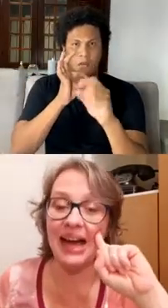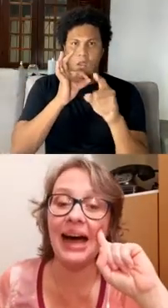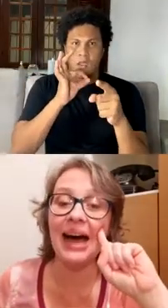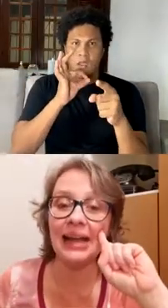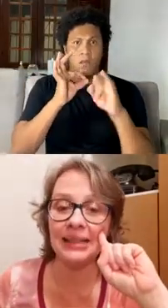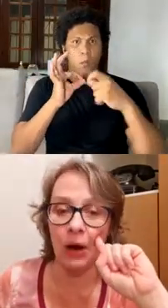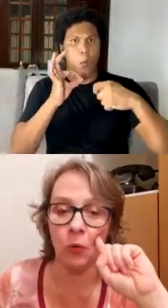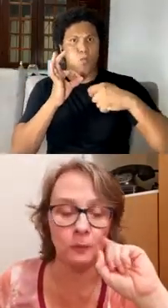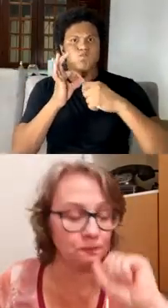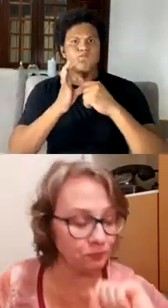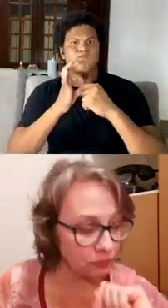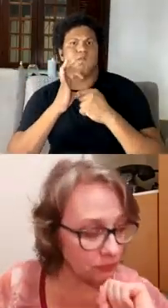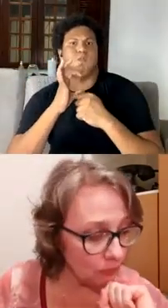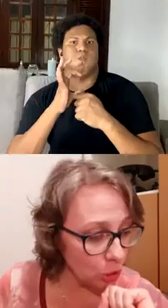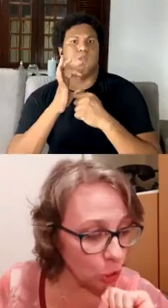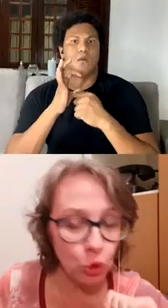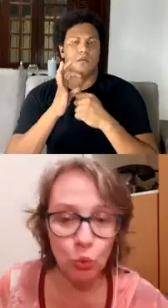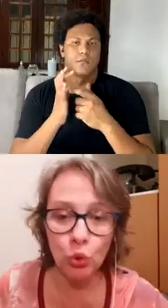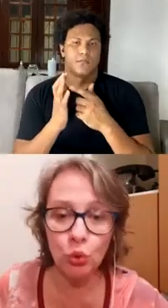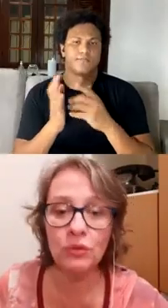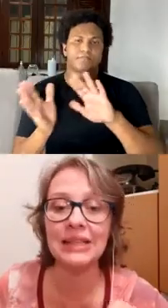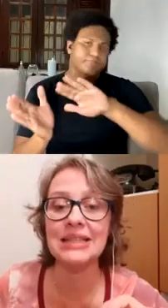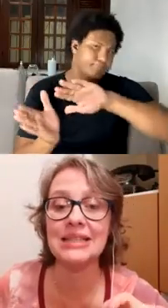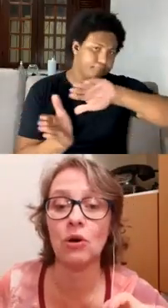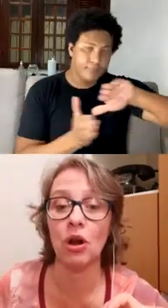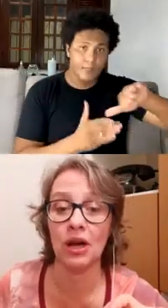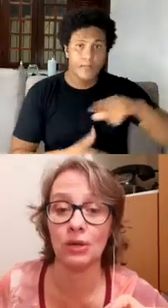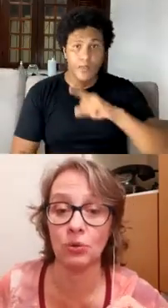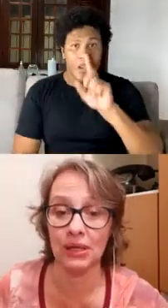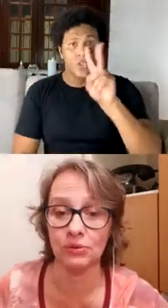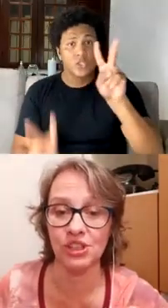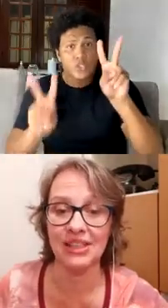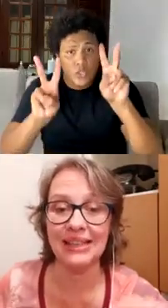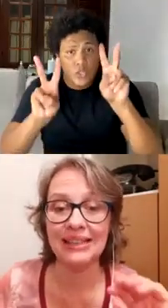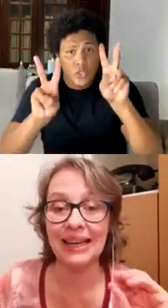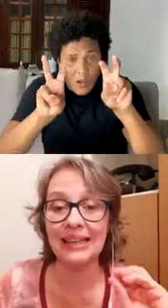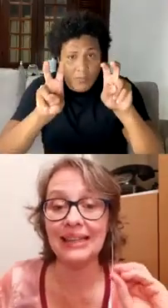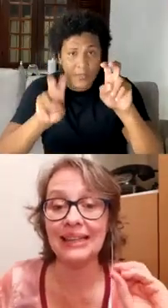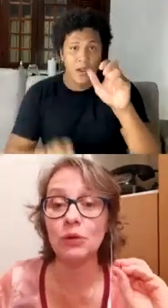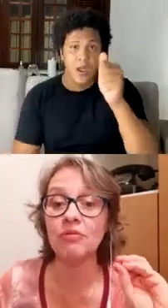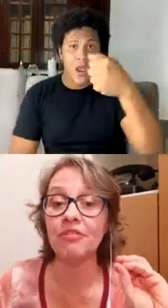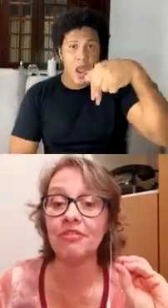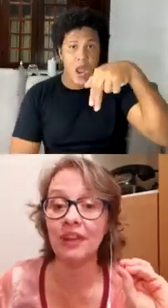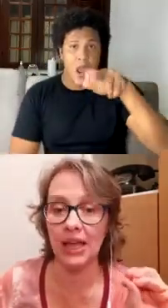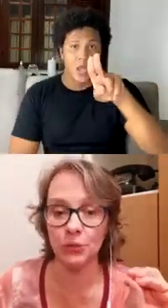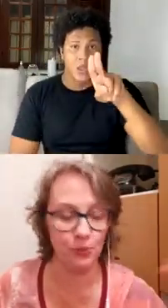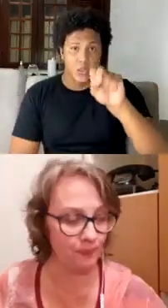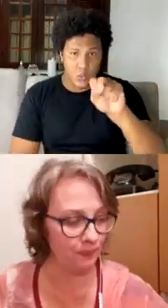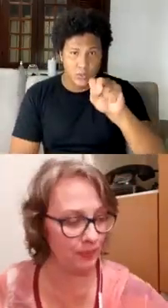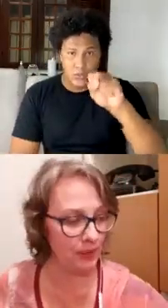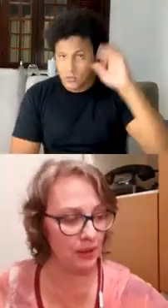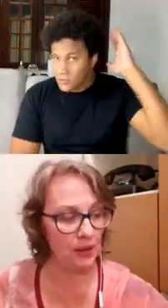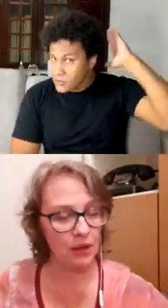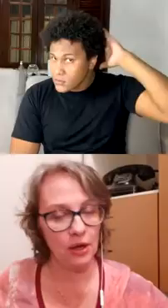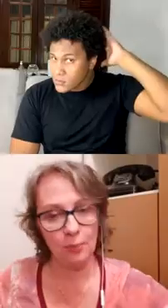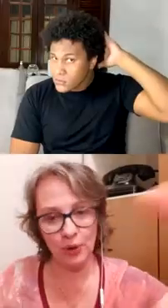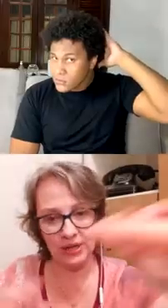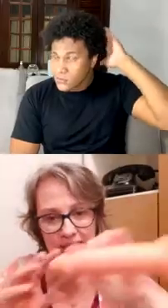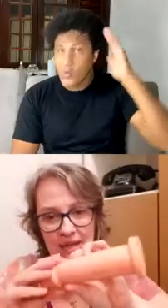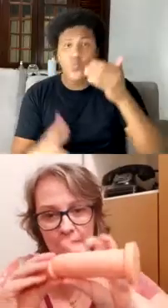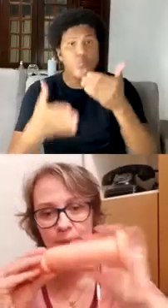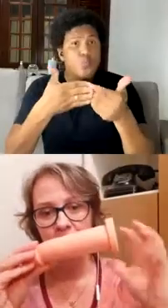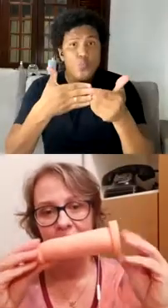importante, anal. Tudo que se coloca no ânus tem que ter um freio.